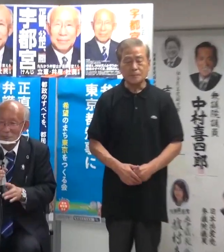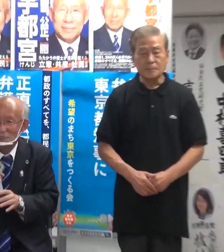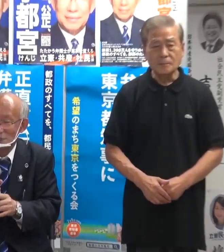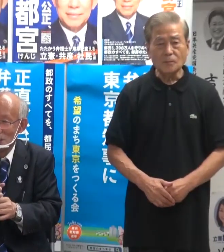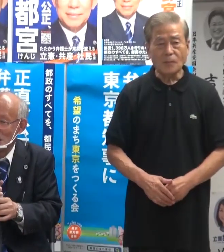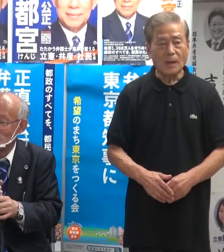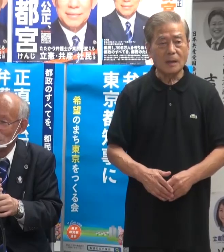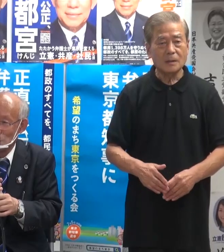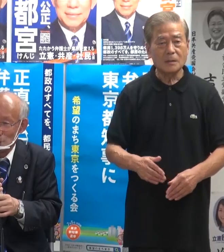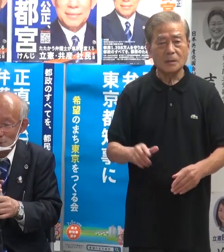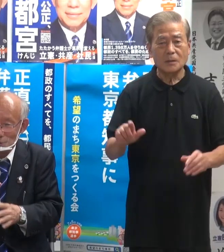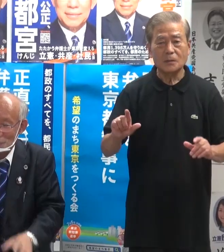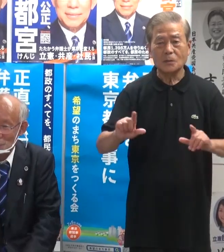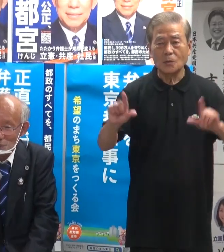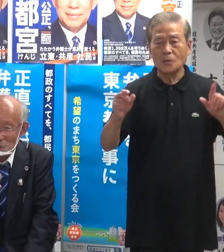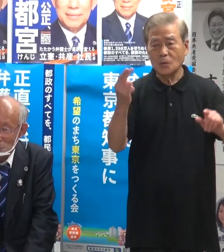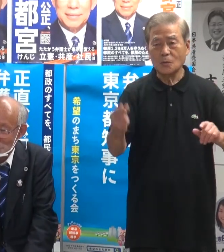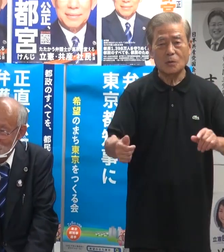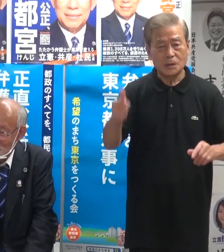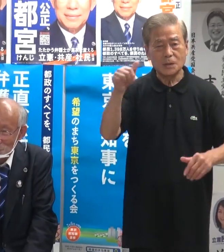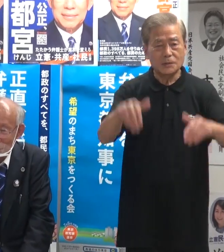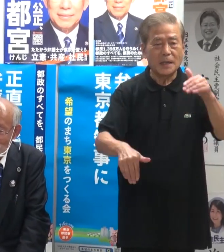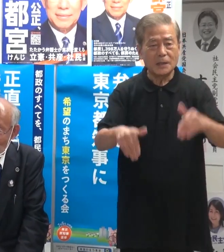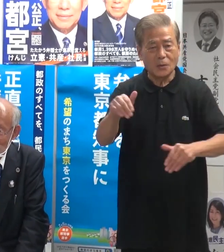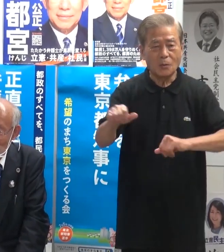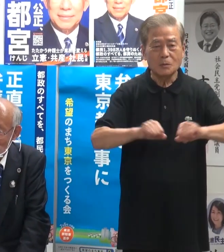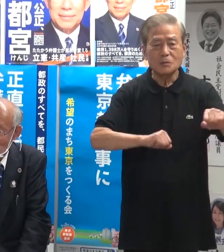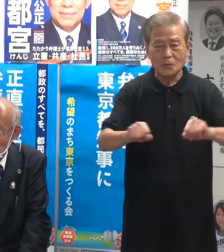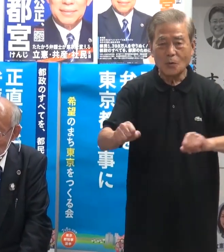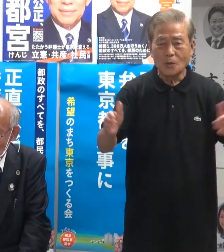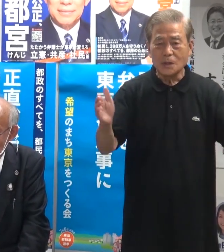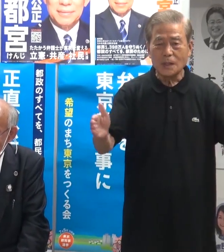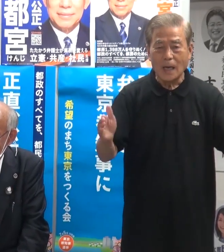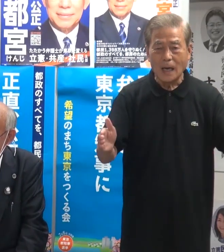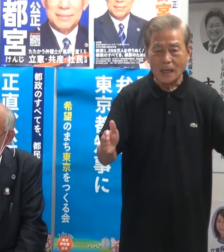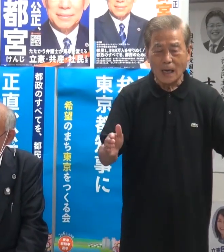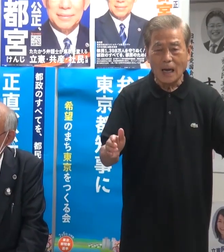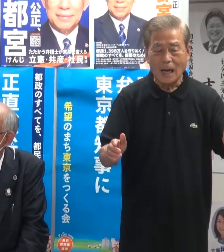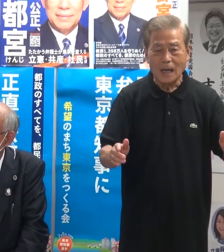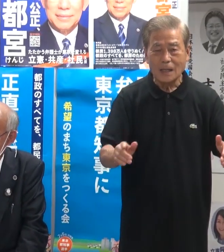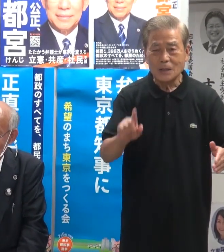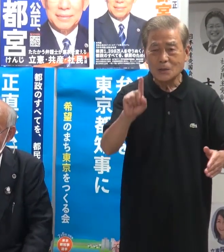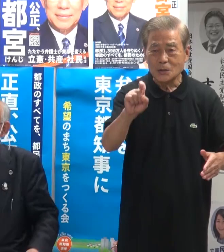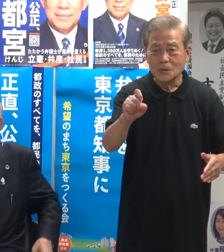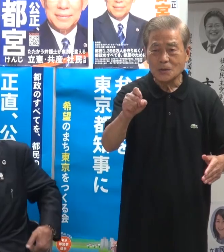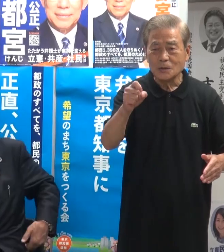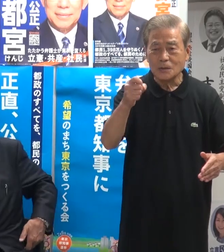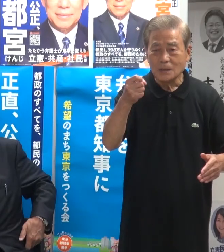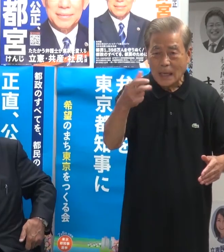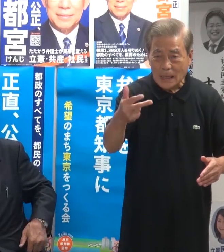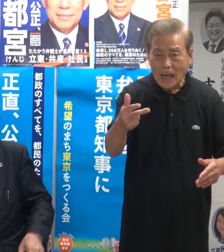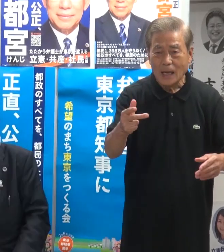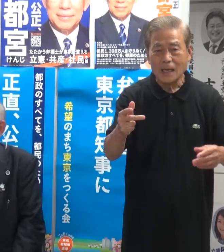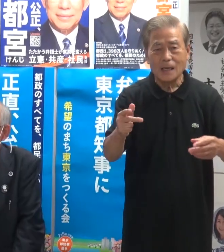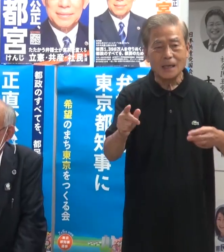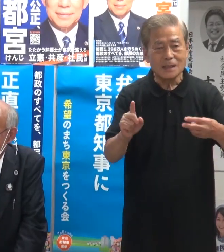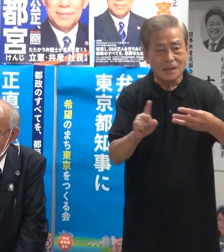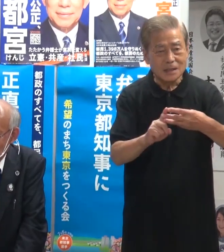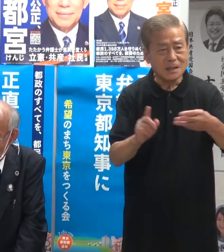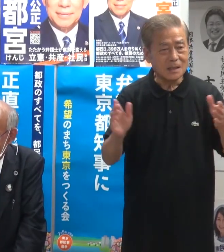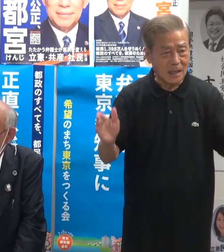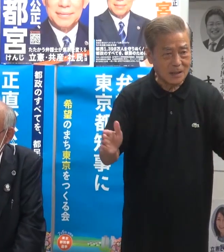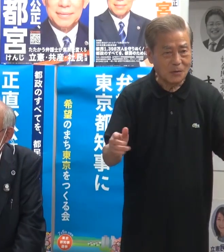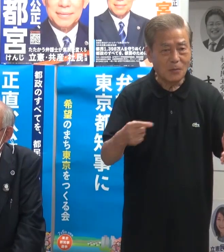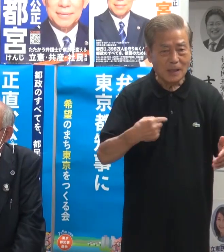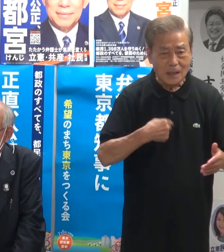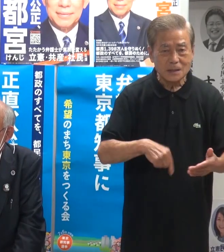17日間ですね、あの戦ってきまして、先ほどお話しましたように、あの私一人ではこういうことはとてもできなかったん